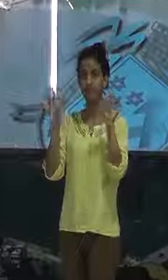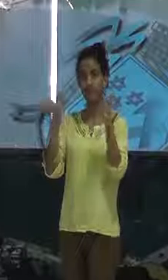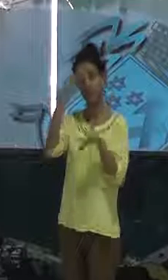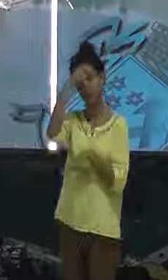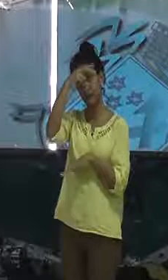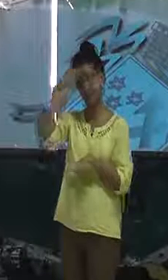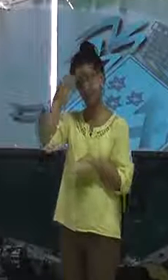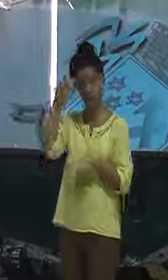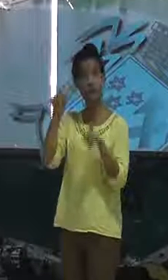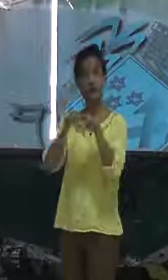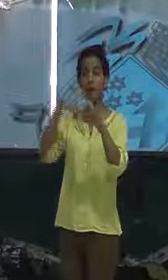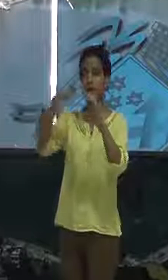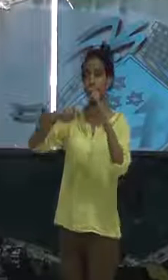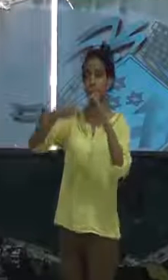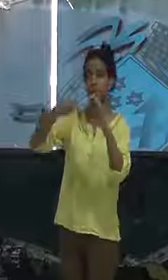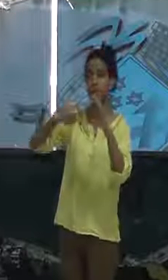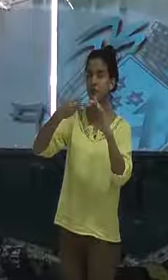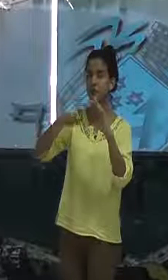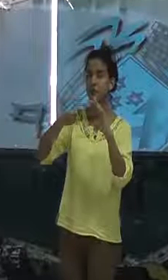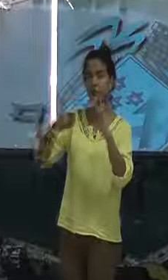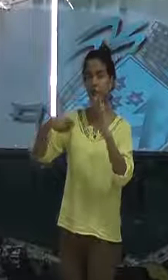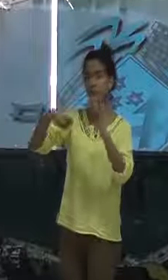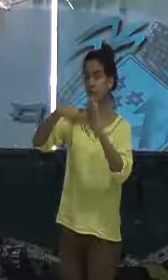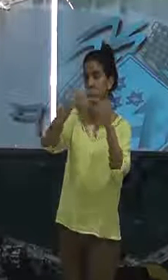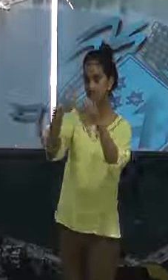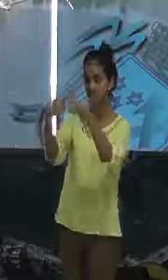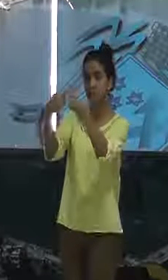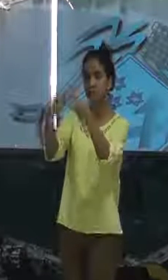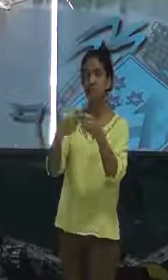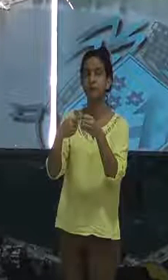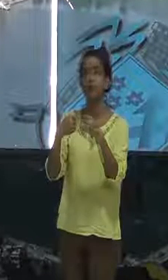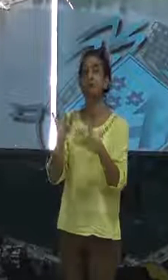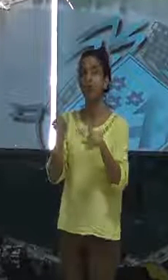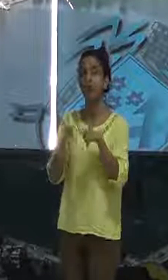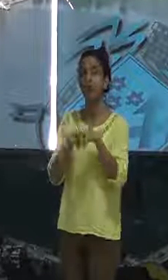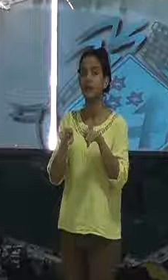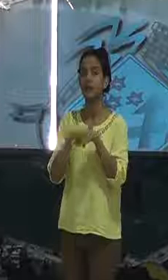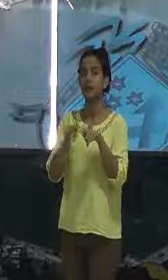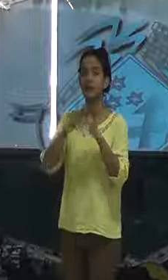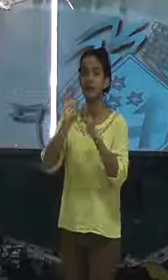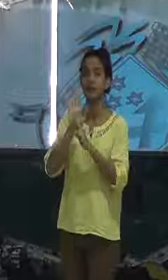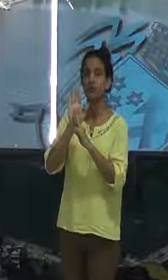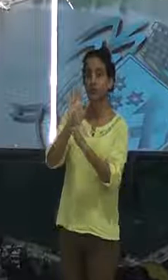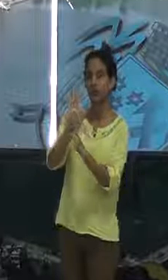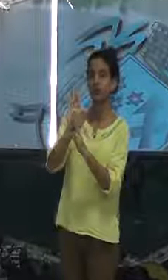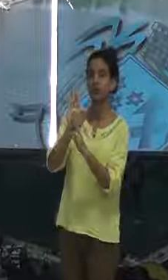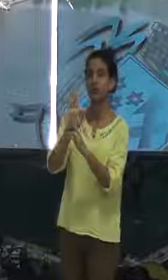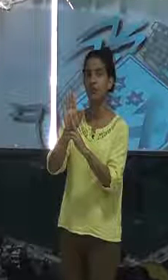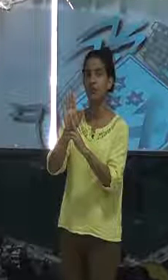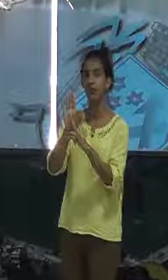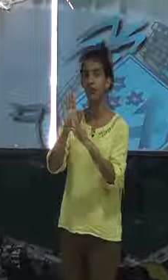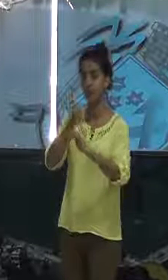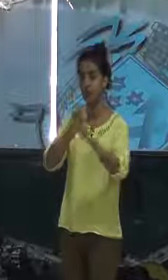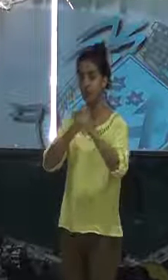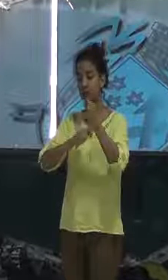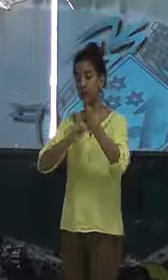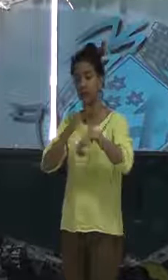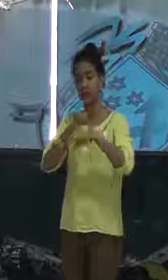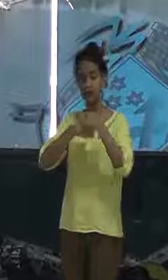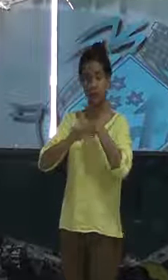e câmaras municipais, que tem sido expressa pela participação de representantes do Poder Executivo nas